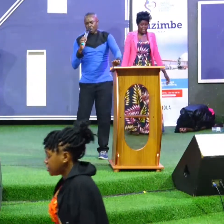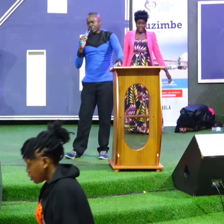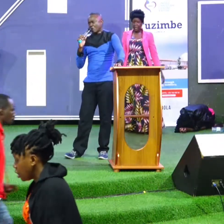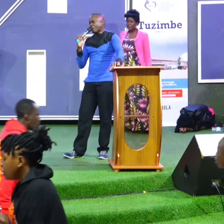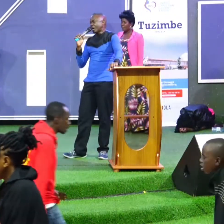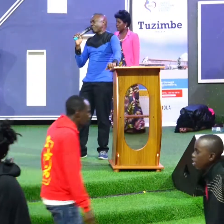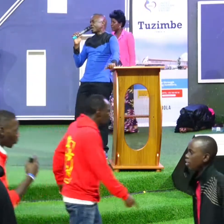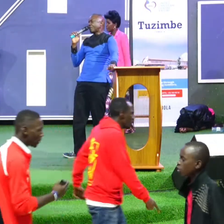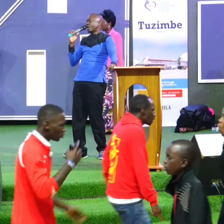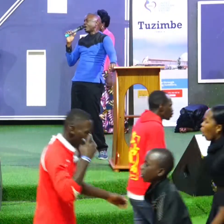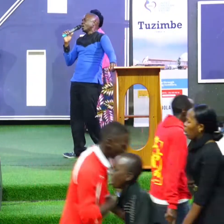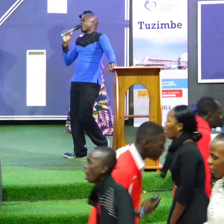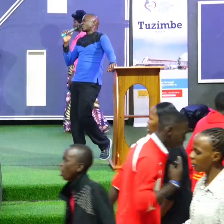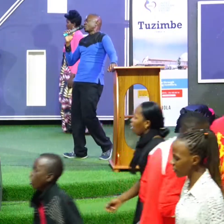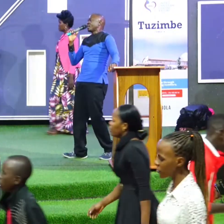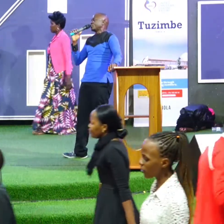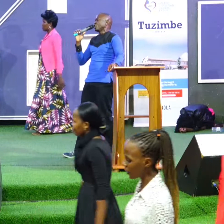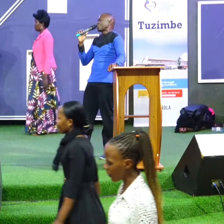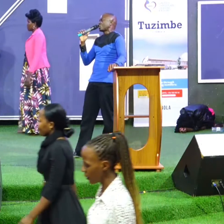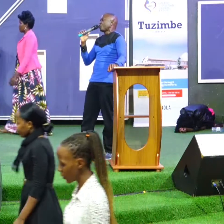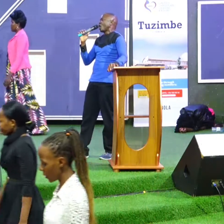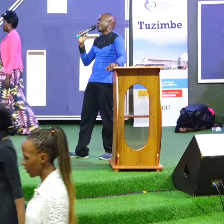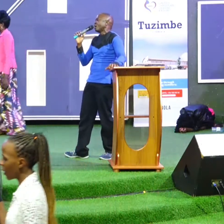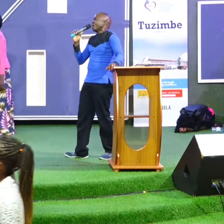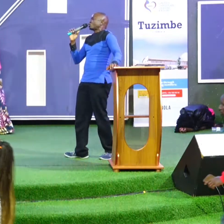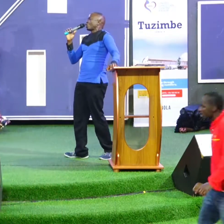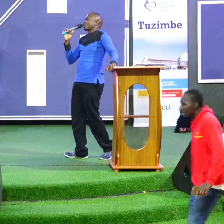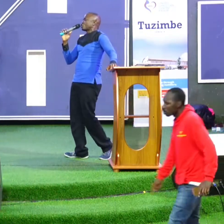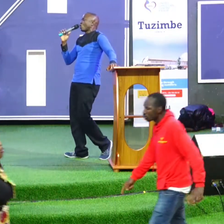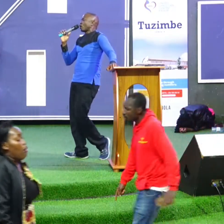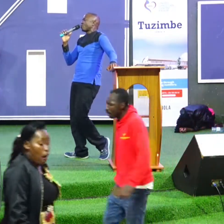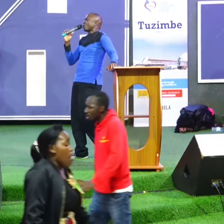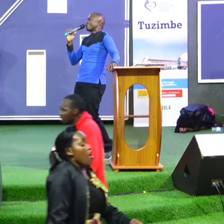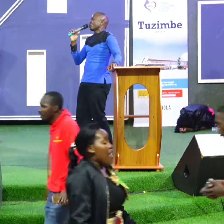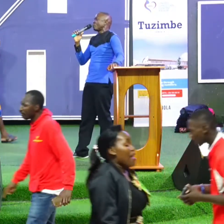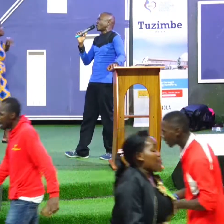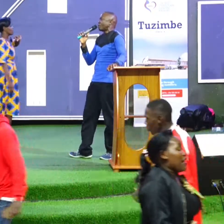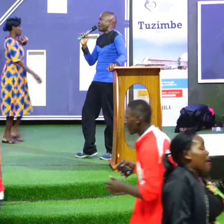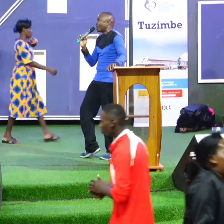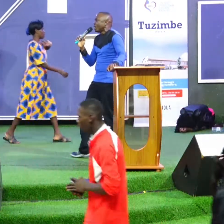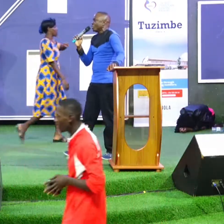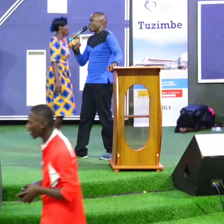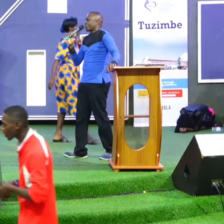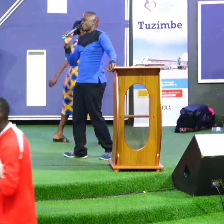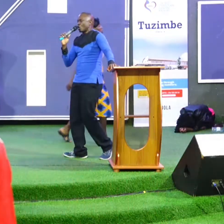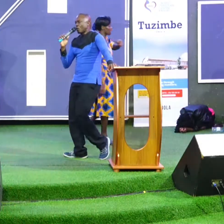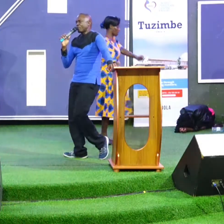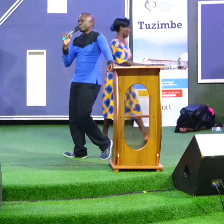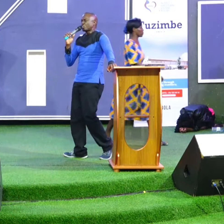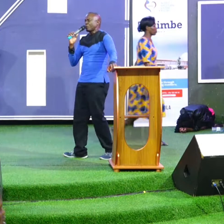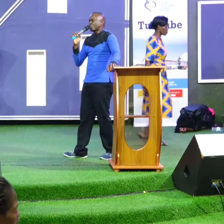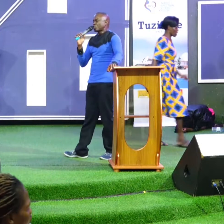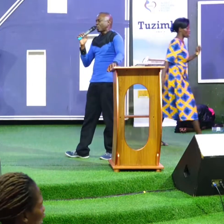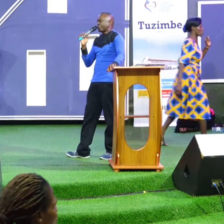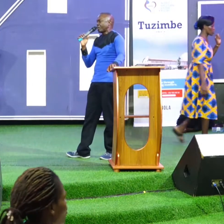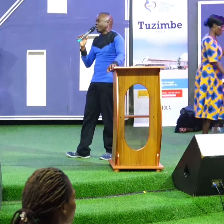Yesu Kristo kabaka Katonda na nyine chitiwa Tukirisa okulaba obulungi bwa mukama Tukirisa okulaba